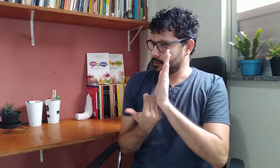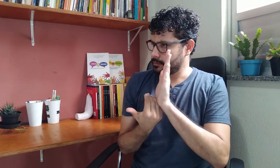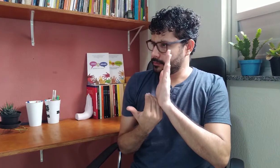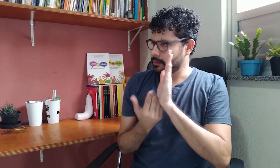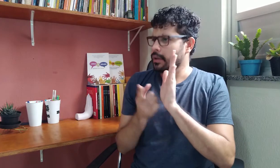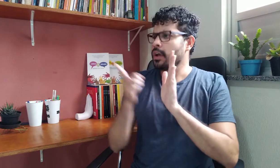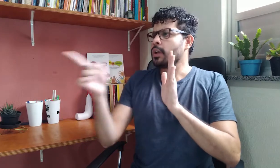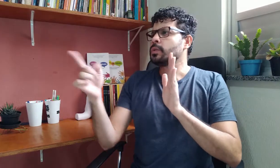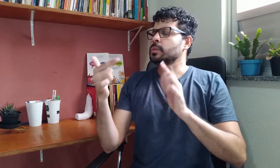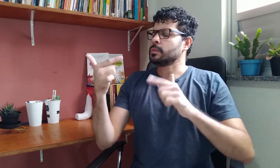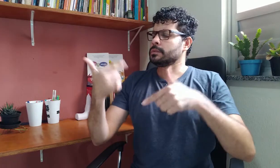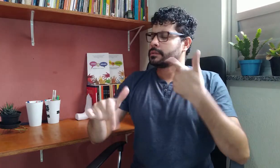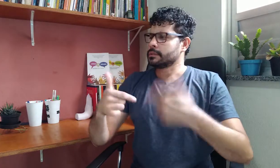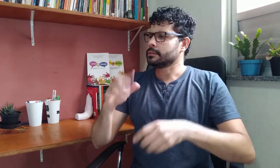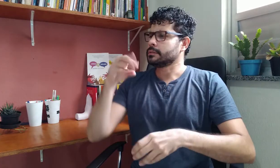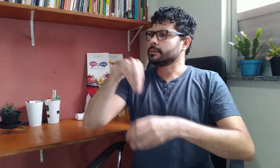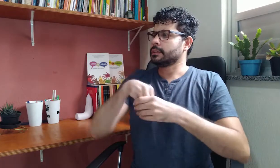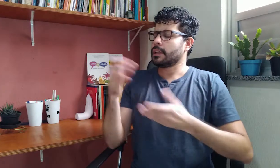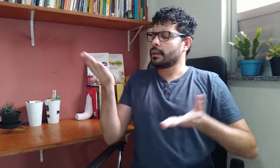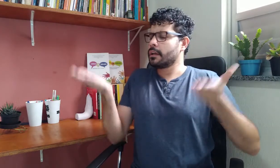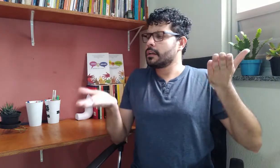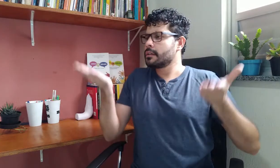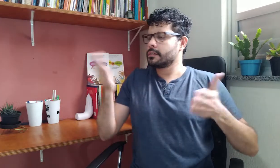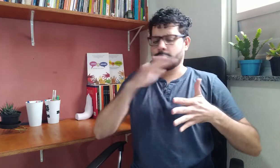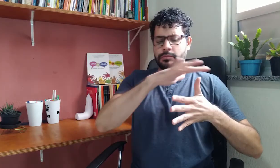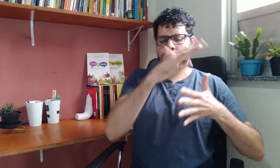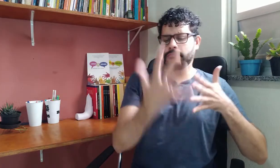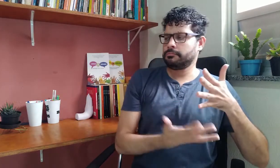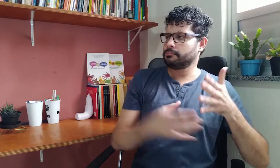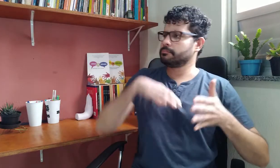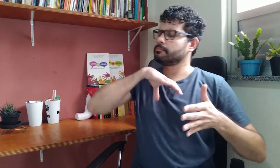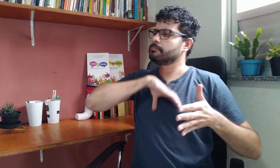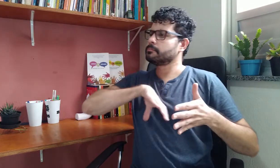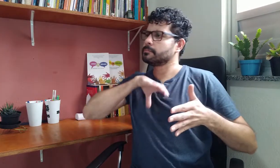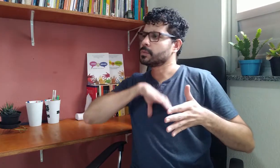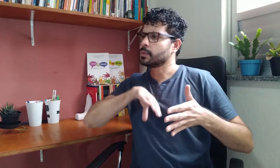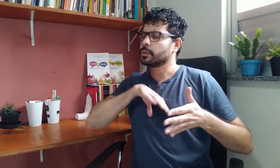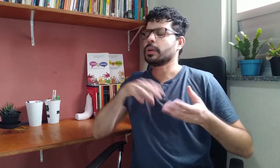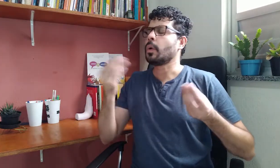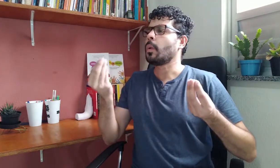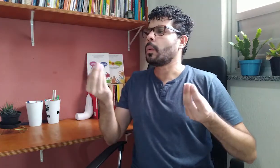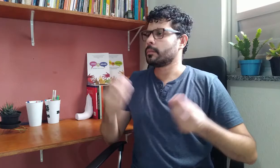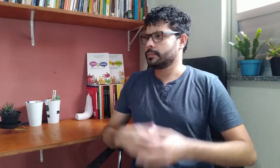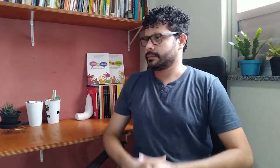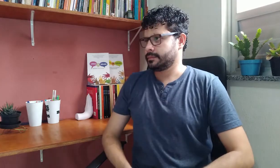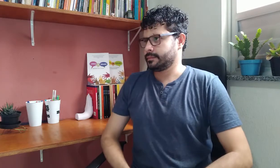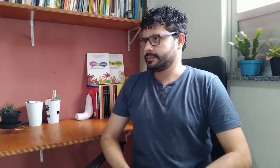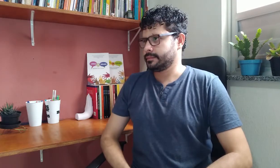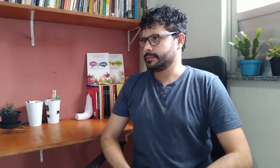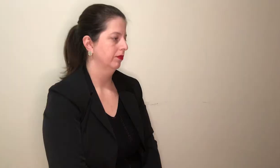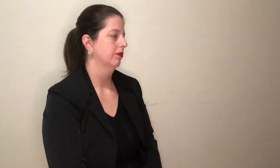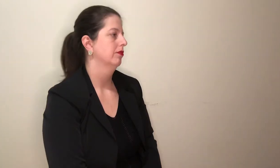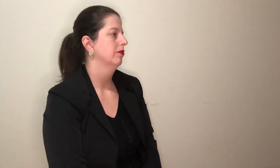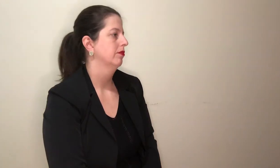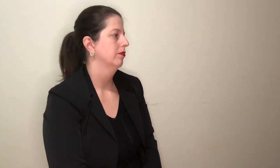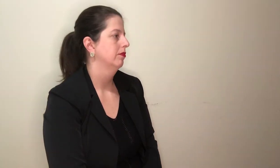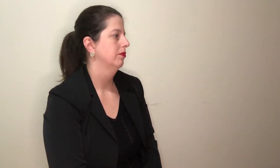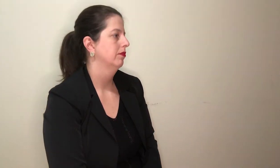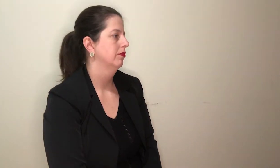de sintaxe, entre outras. Como você consegue fazer esse equilíbrio do uso da Libras e da língua portuguesa no seu trabalho? Sim, dentro